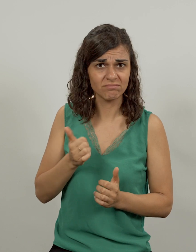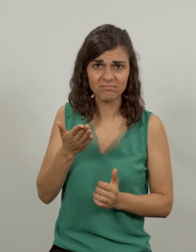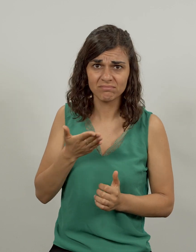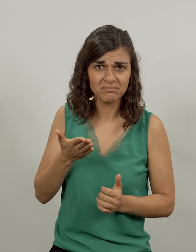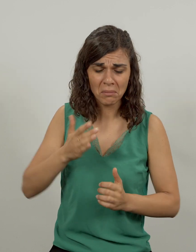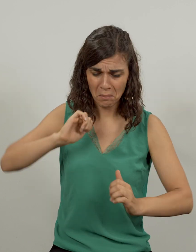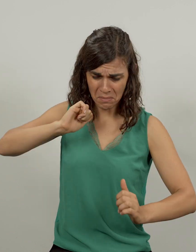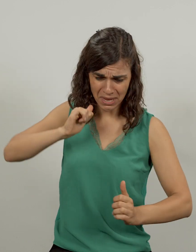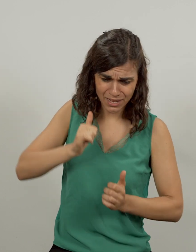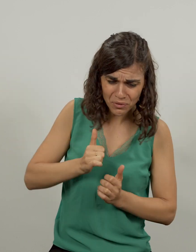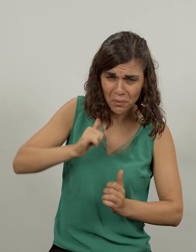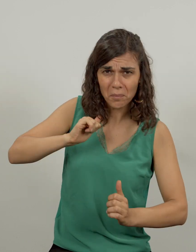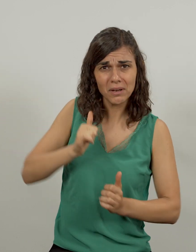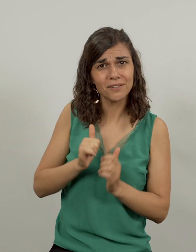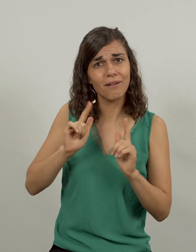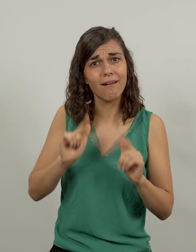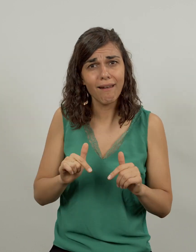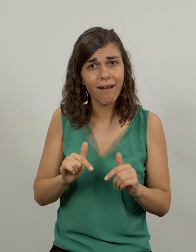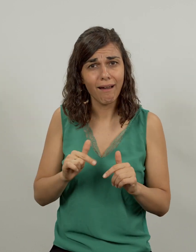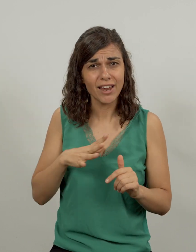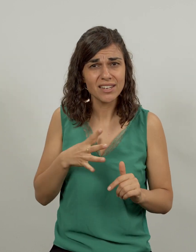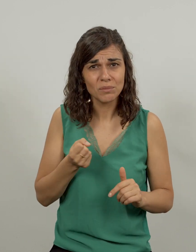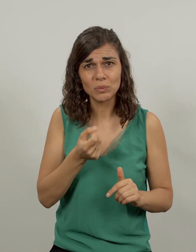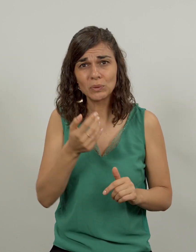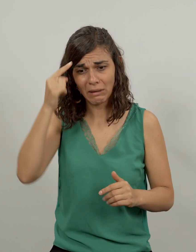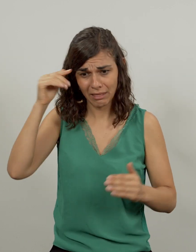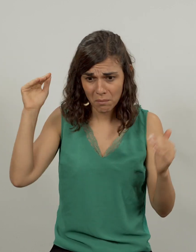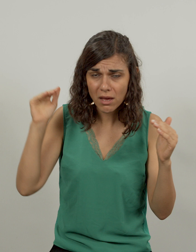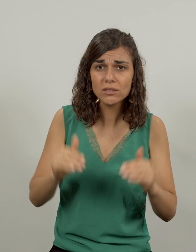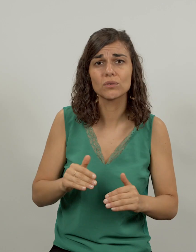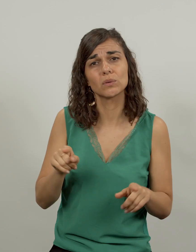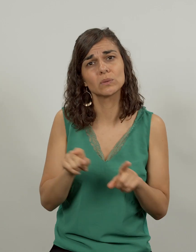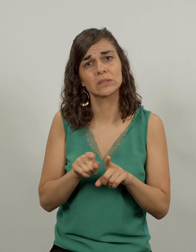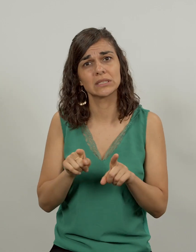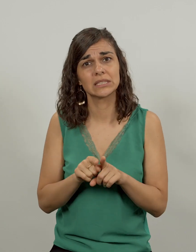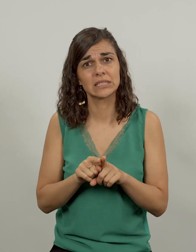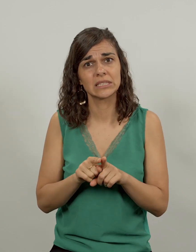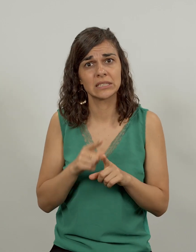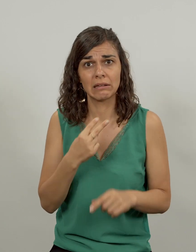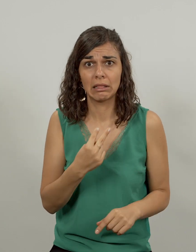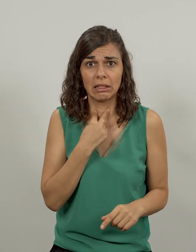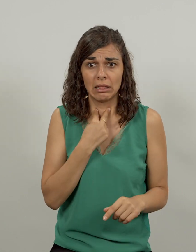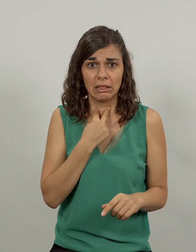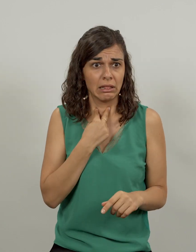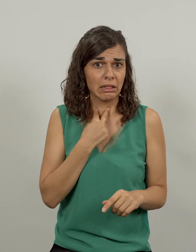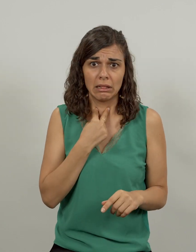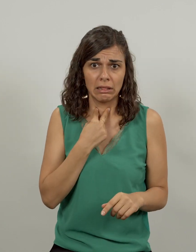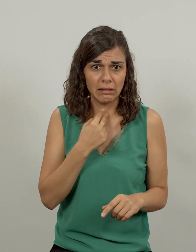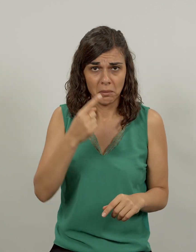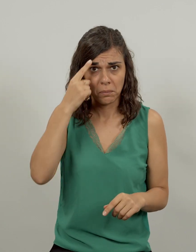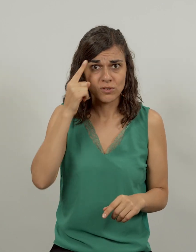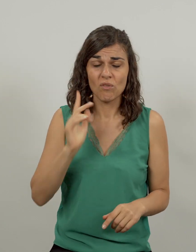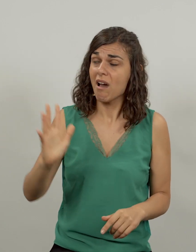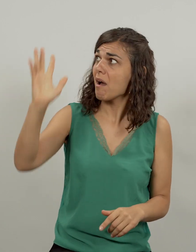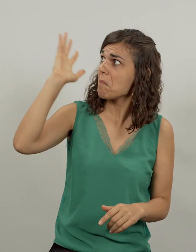Pressoir. Ils sont sous pression. Certains sont en dépression. Et ils sont bloqués,